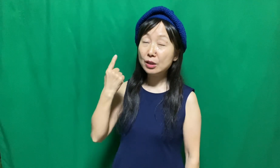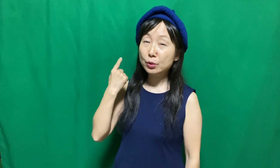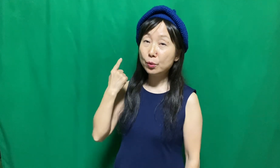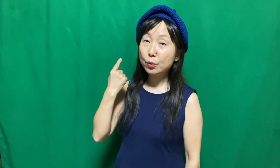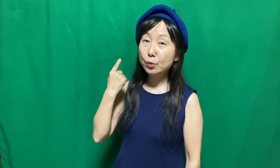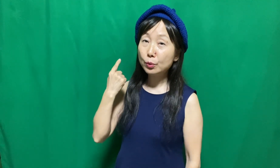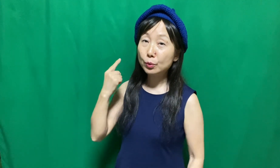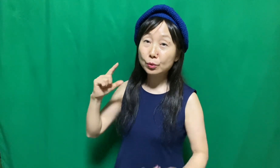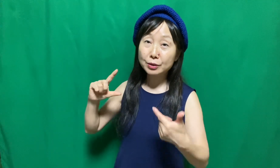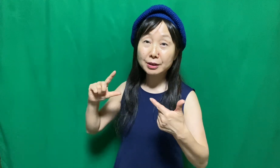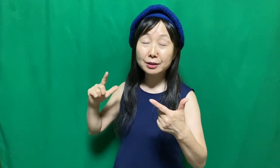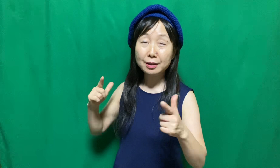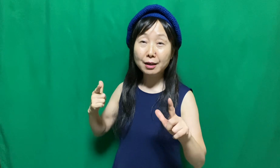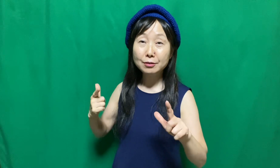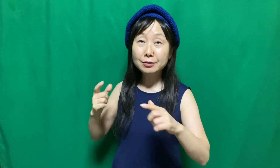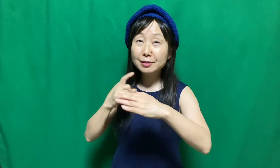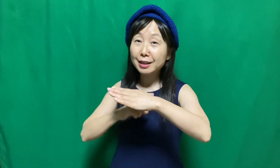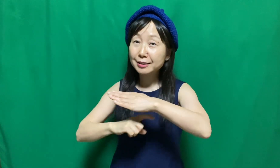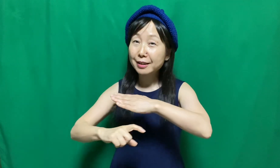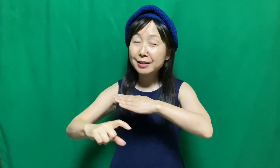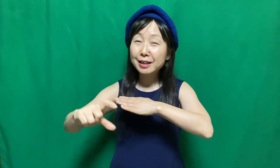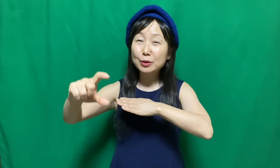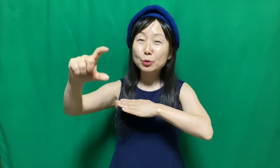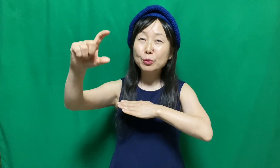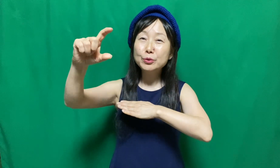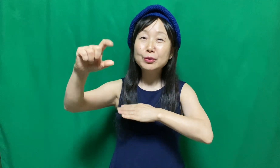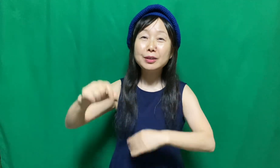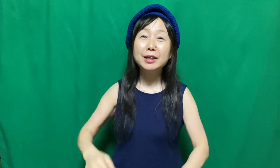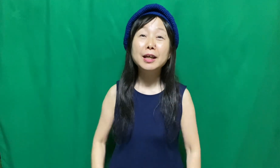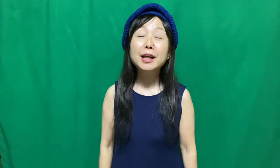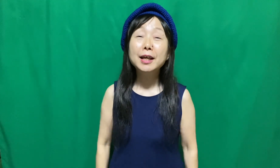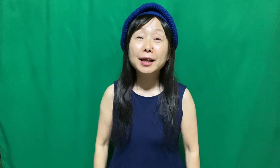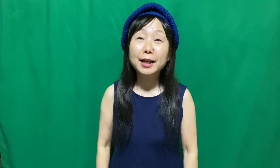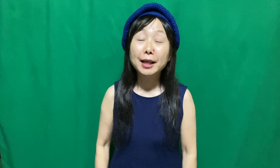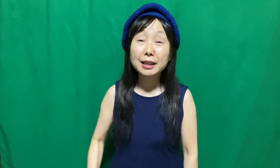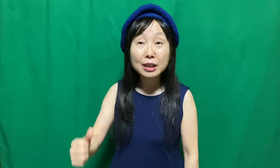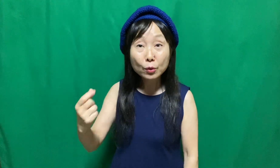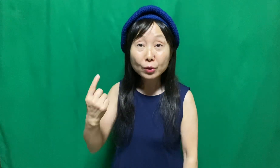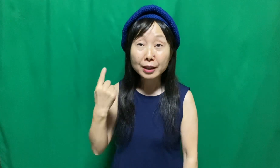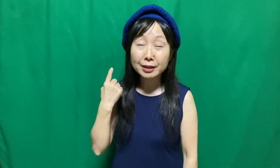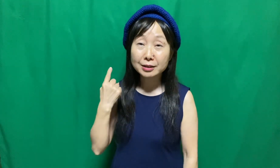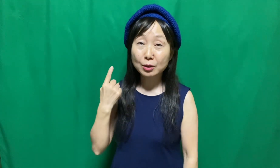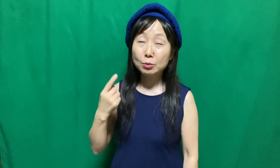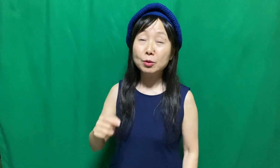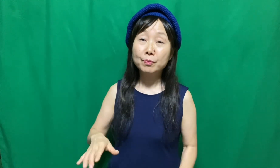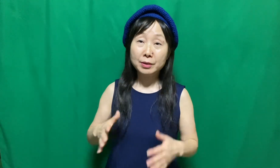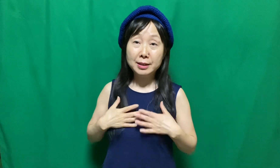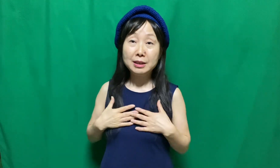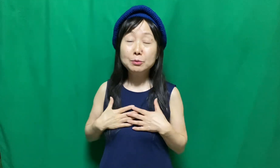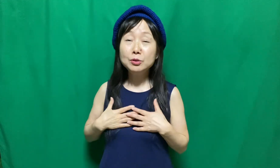日と違う朝日が昇るって、昨日なんですけども、自分